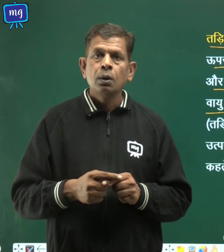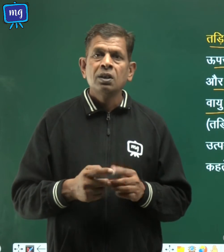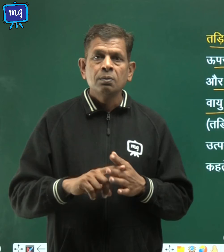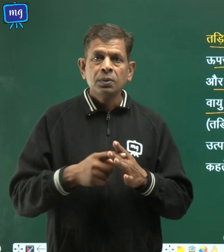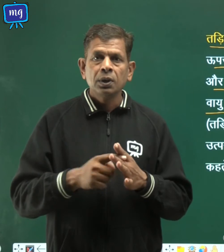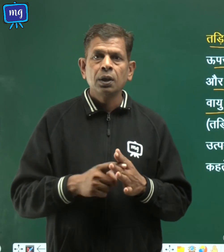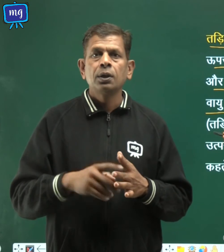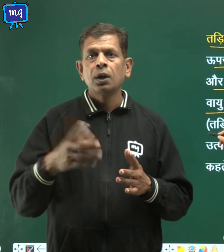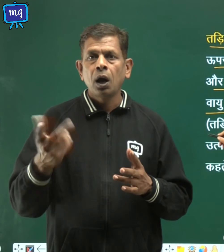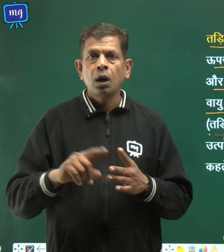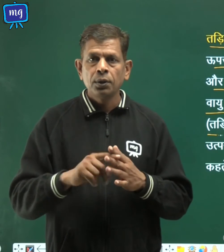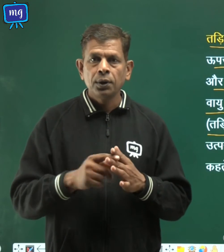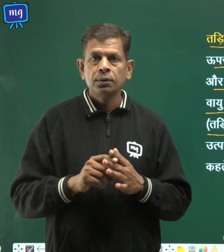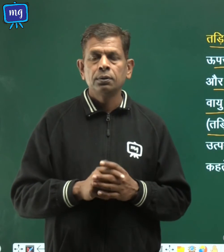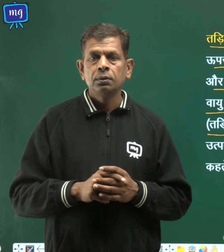बिजली या तड़ित